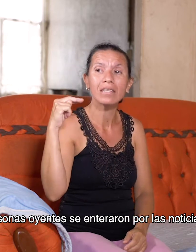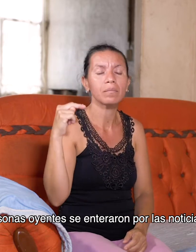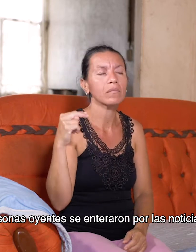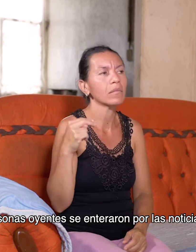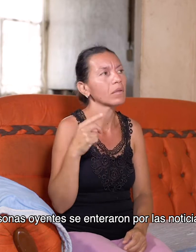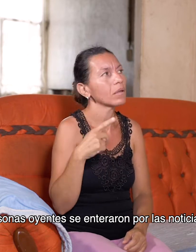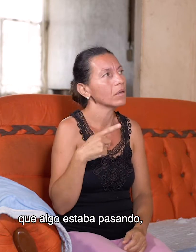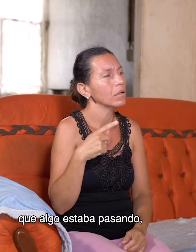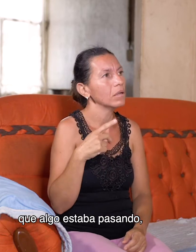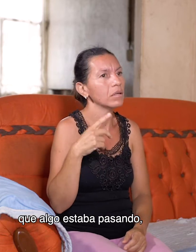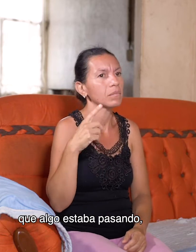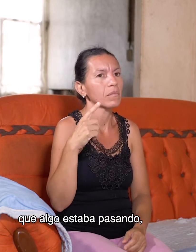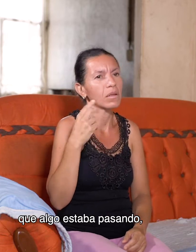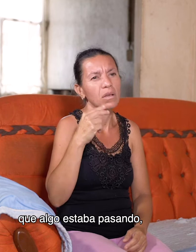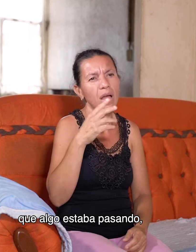pasando,